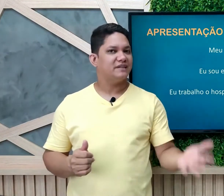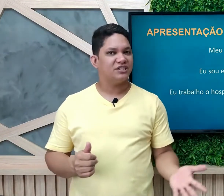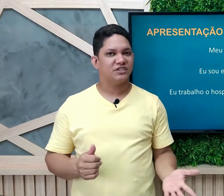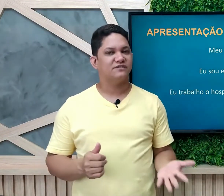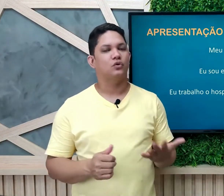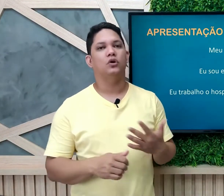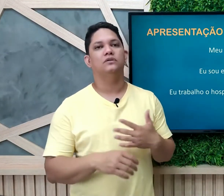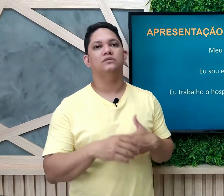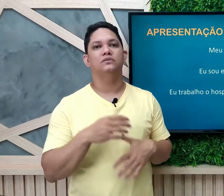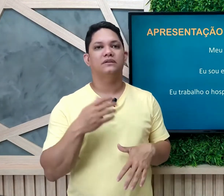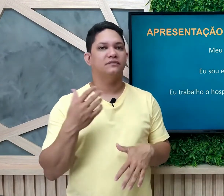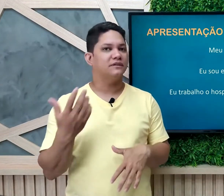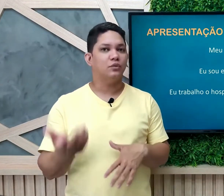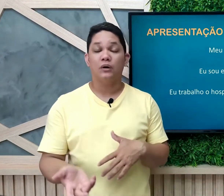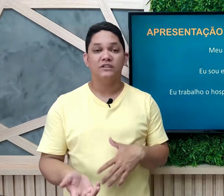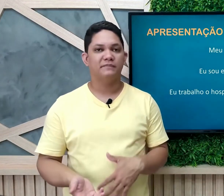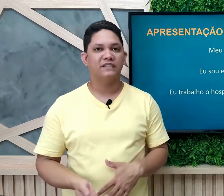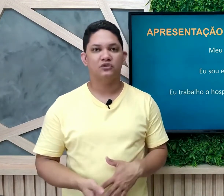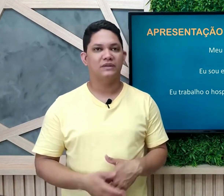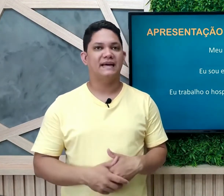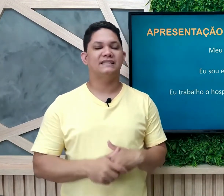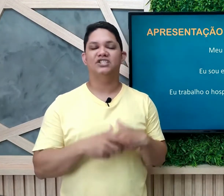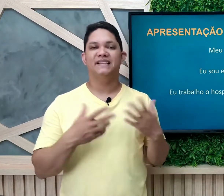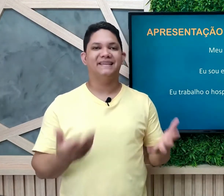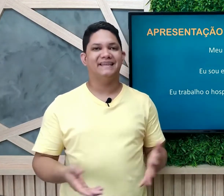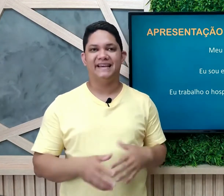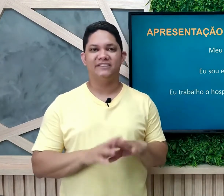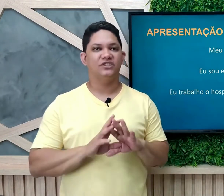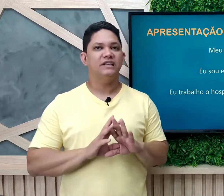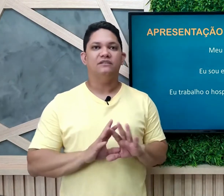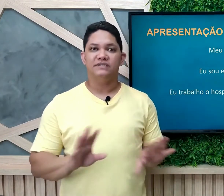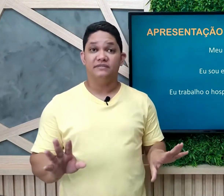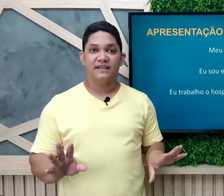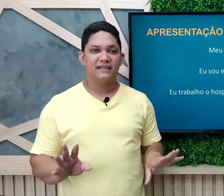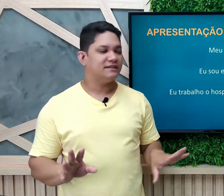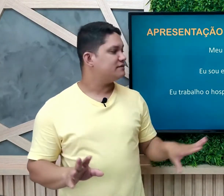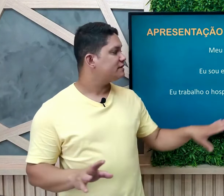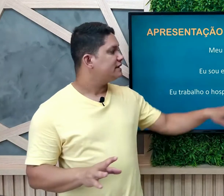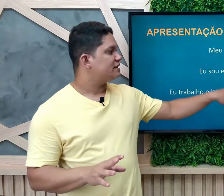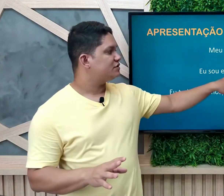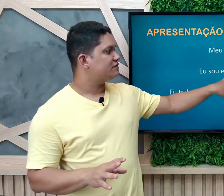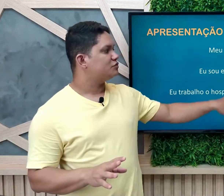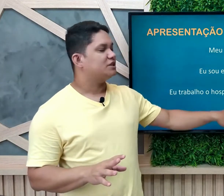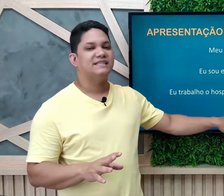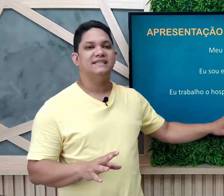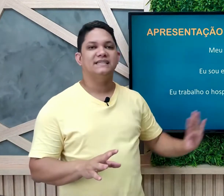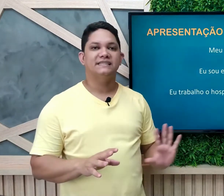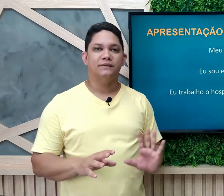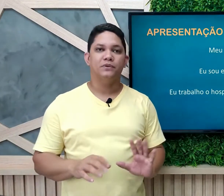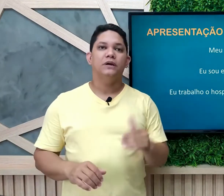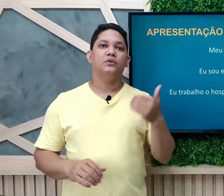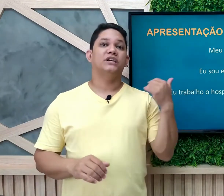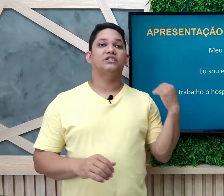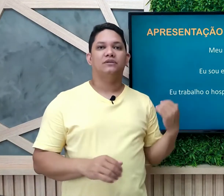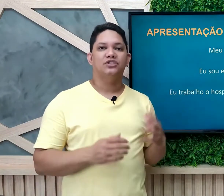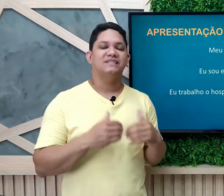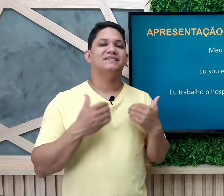nesta escola, eu dou aulas particulares na internet, você fica livre. A gente vai utilizar esse exemplo porque esta aula está sendo